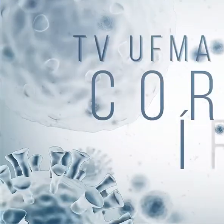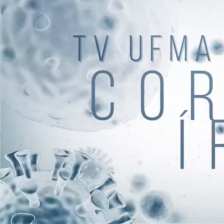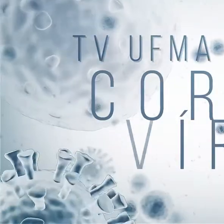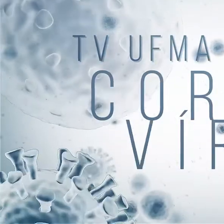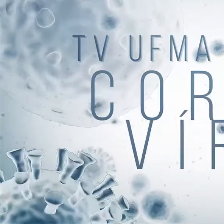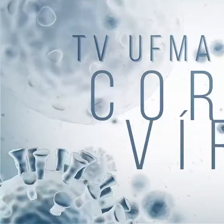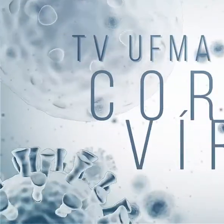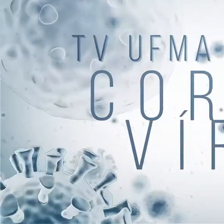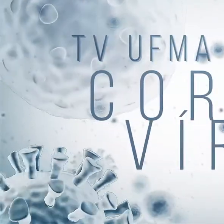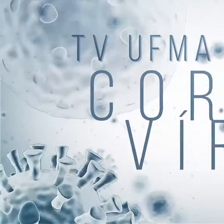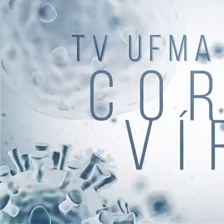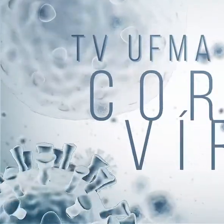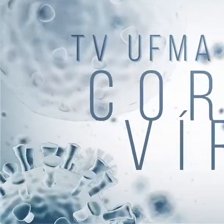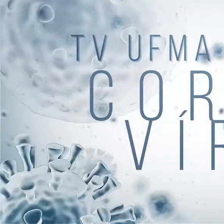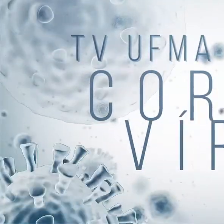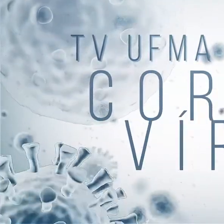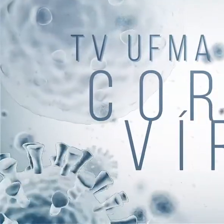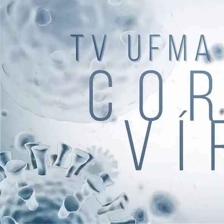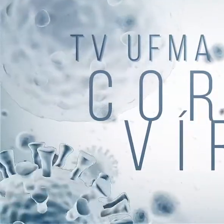Música